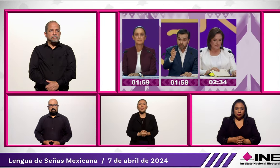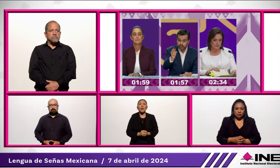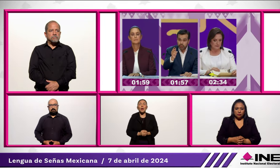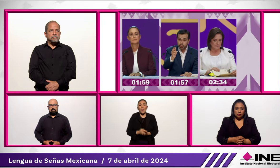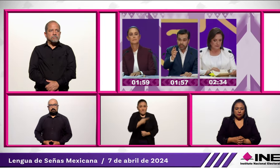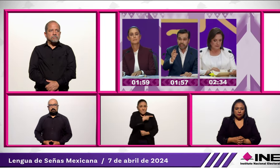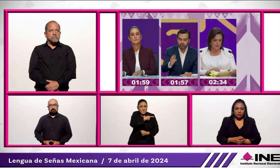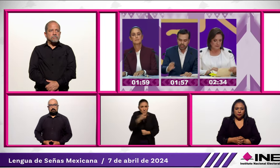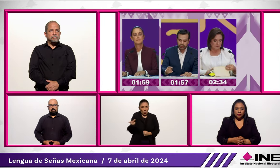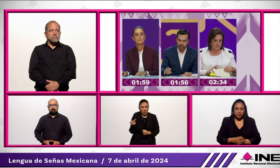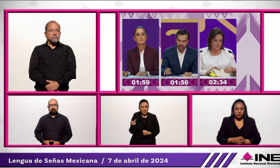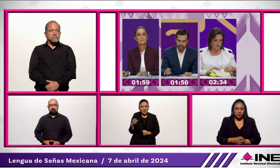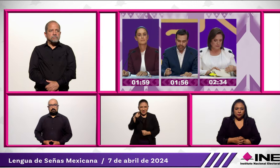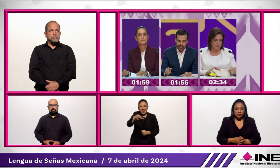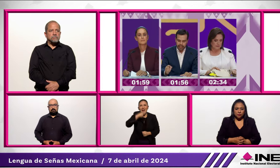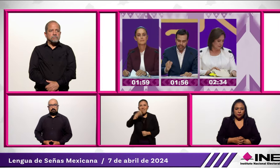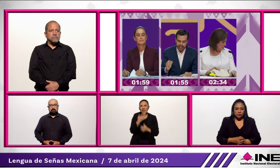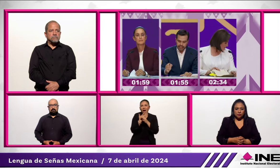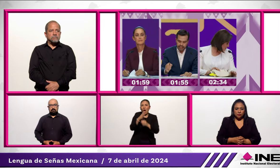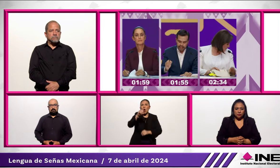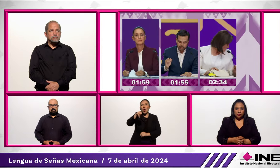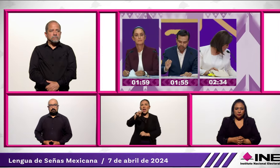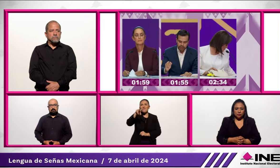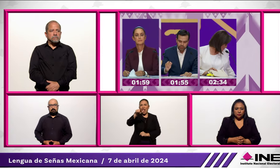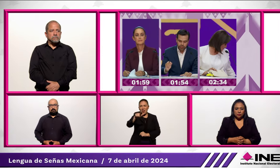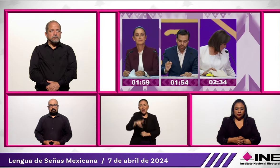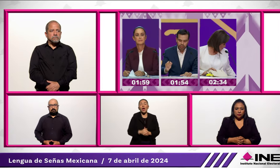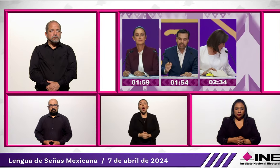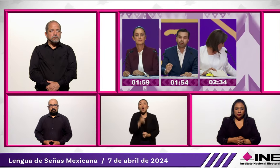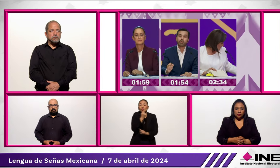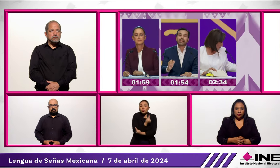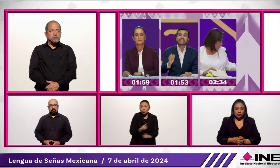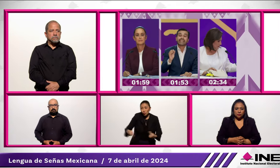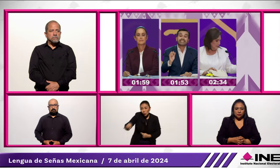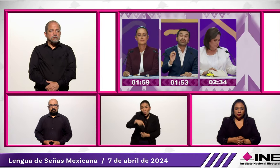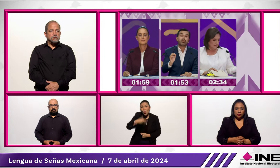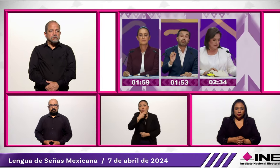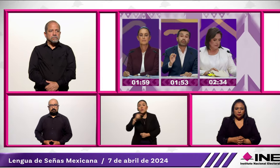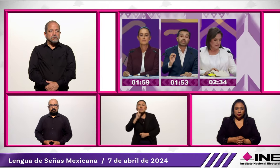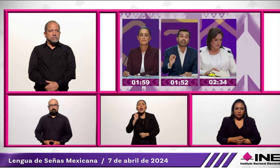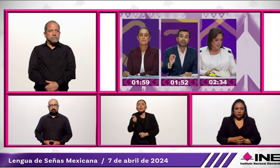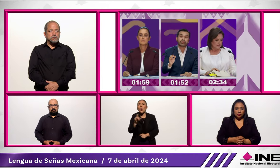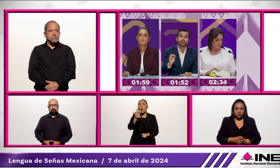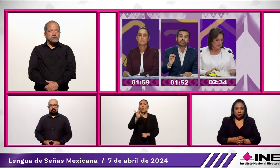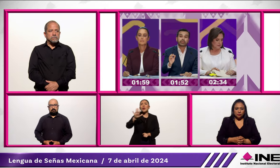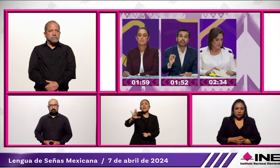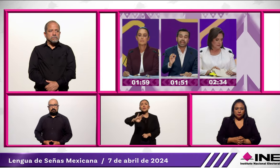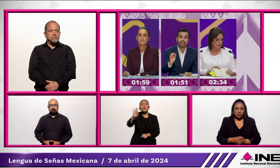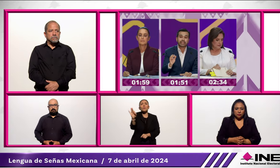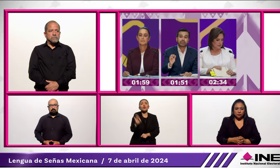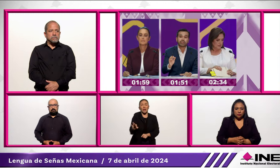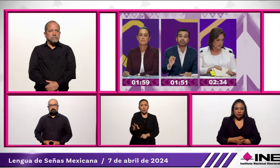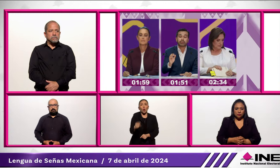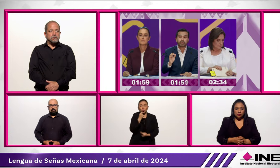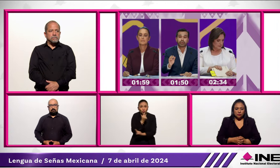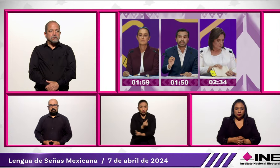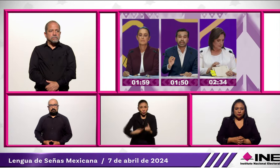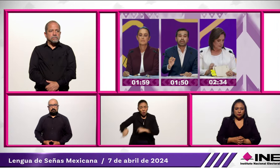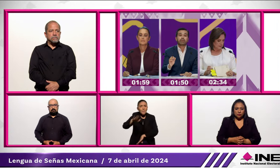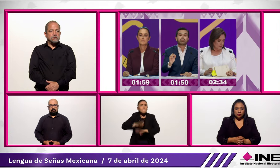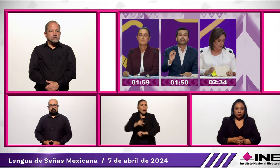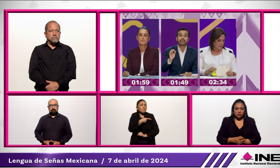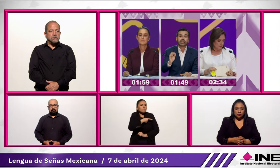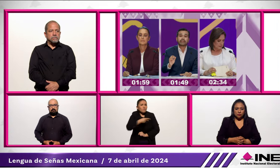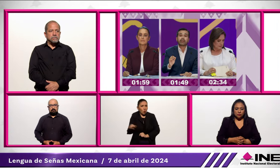reducción de pobreza que muestra Coneval, las niñas y los niños son 45% de las niñas y los niños en